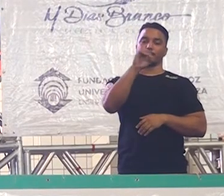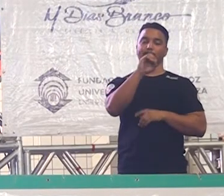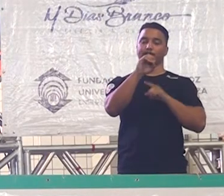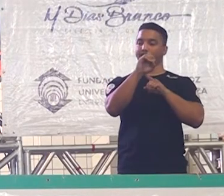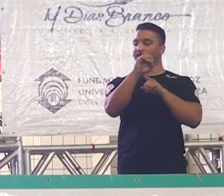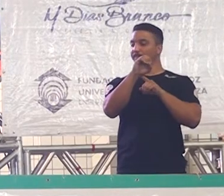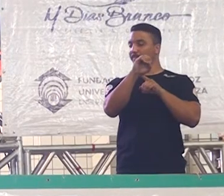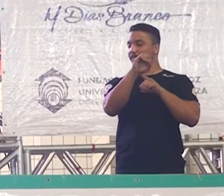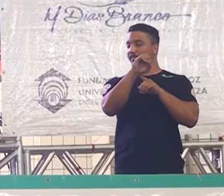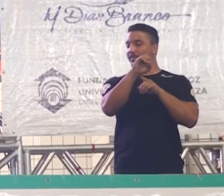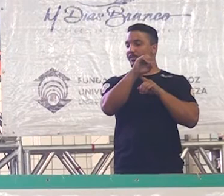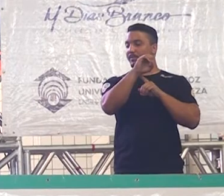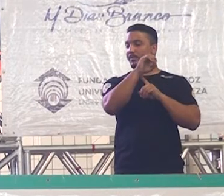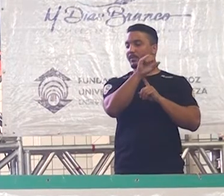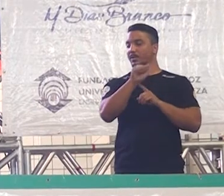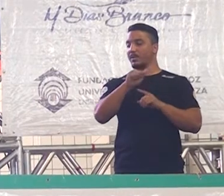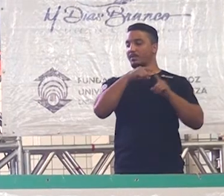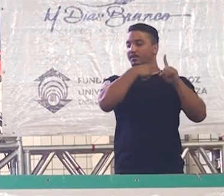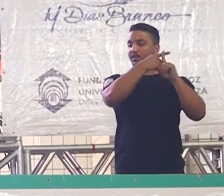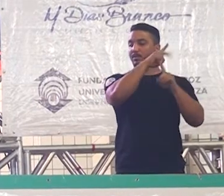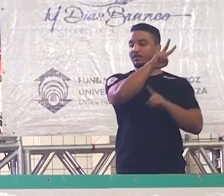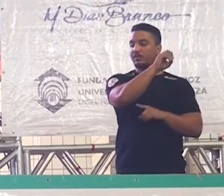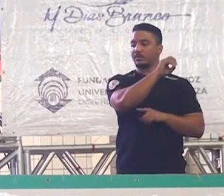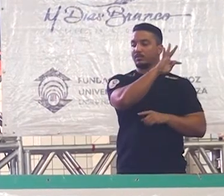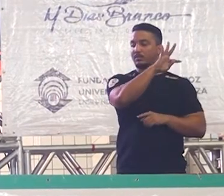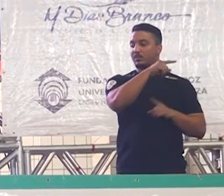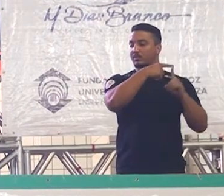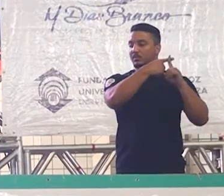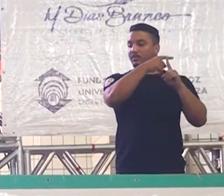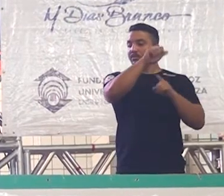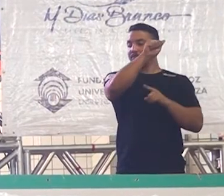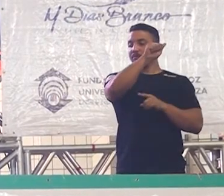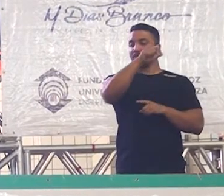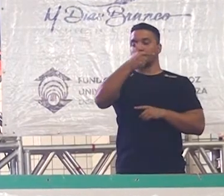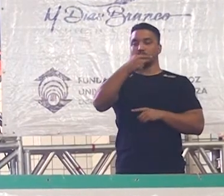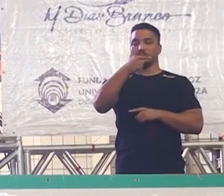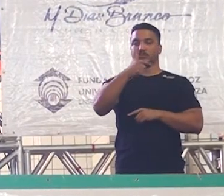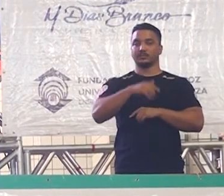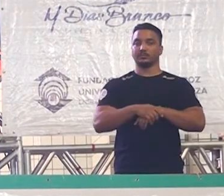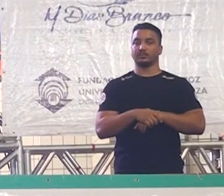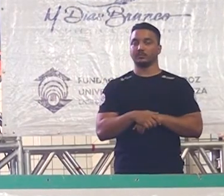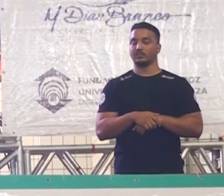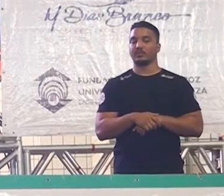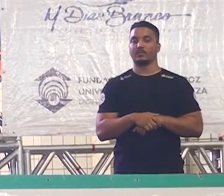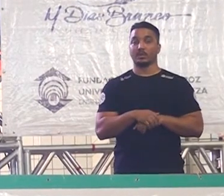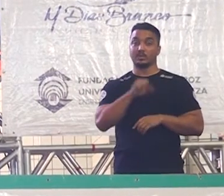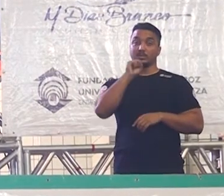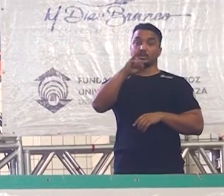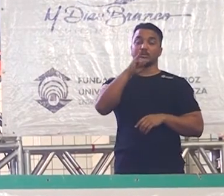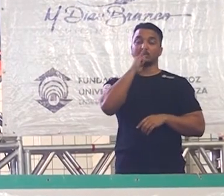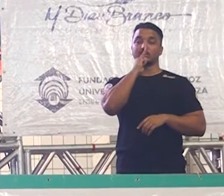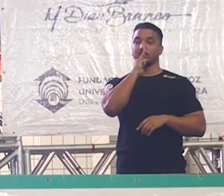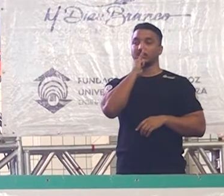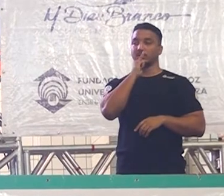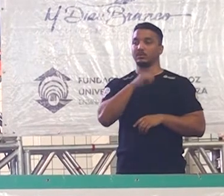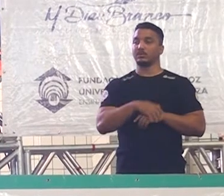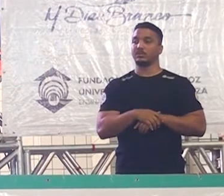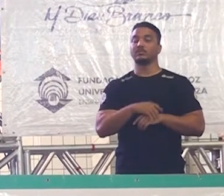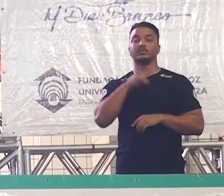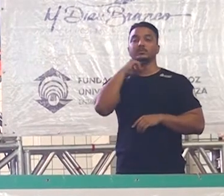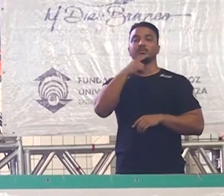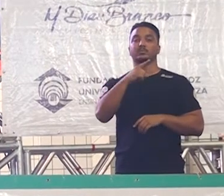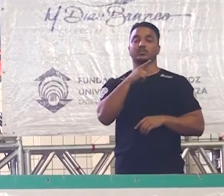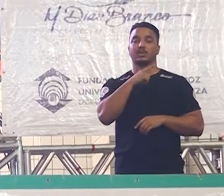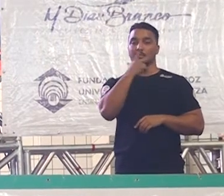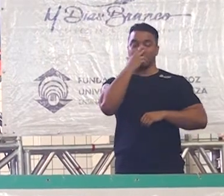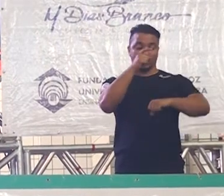encontro de móveis, simplesmente você igualar as duas equações. E, se porventura eu não